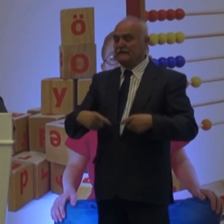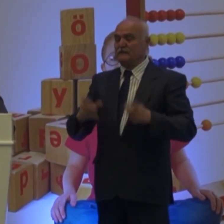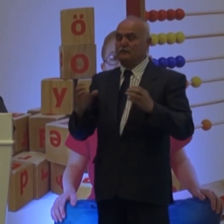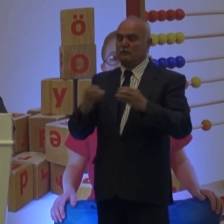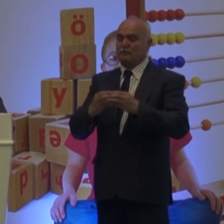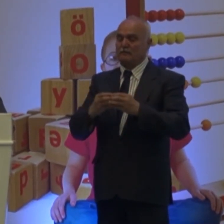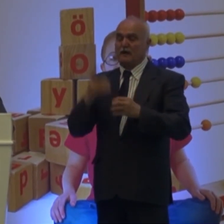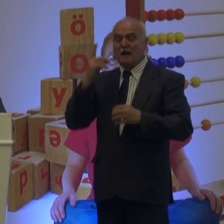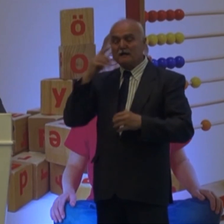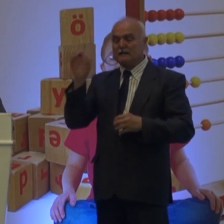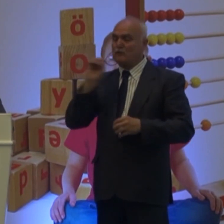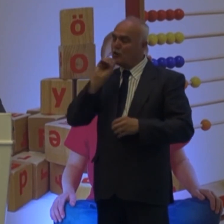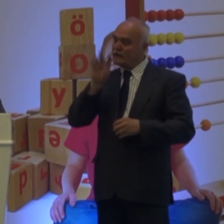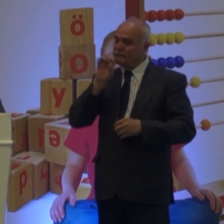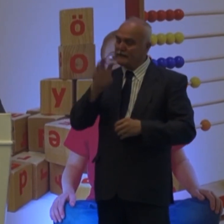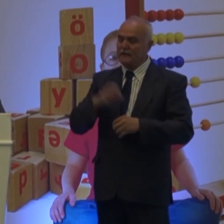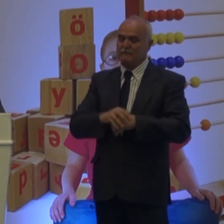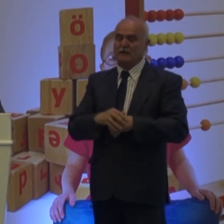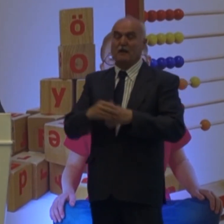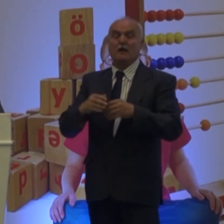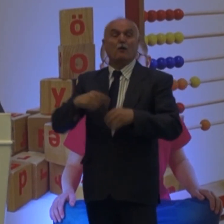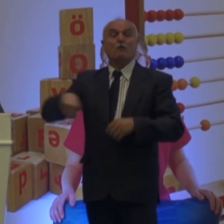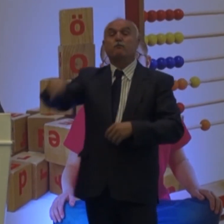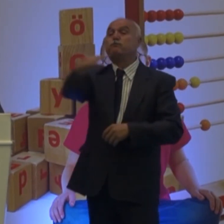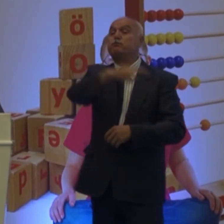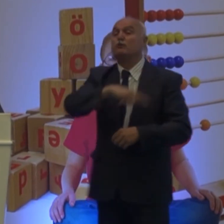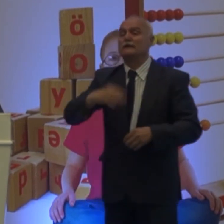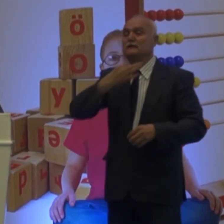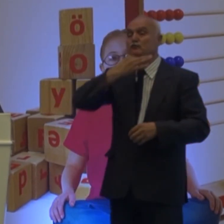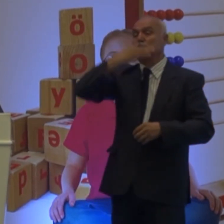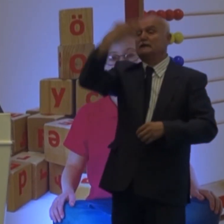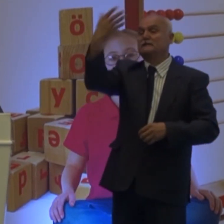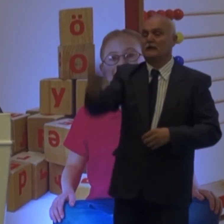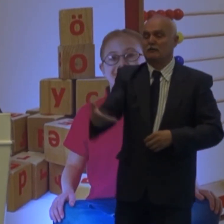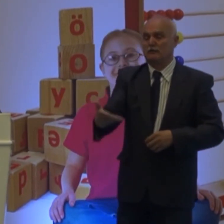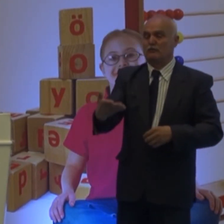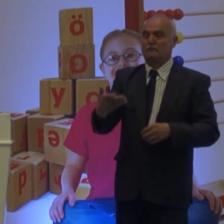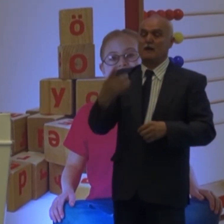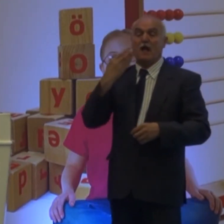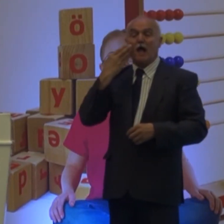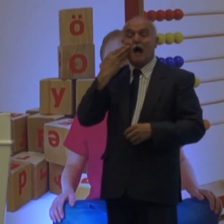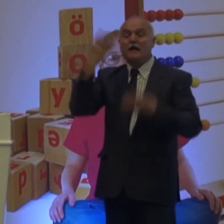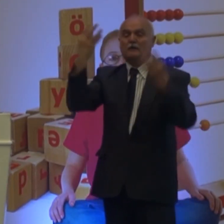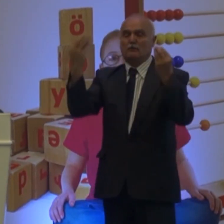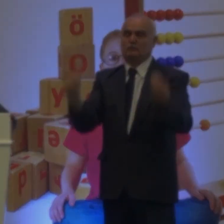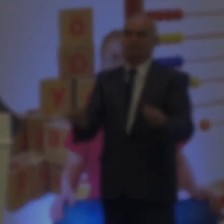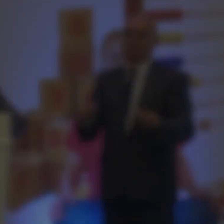akademisyenlerimize ve öğretmenlerimize huzurlarınızda bir kere daha teşekkür ediyorum. Hayırlı uğurlu olsun diyorum.